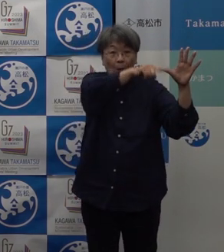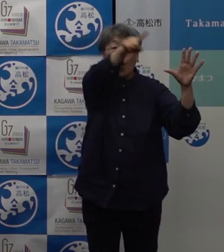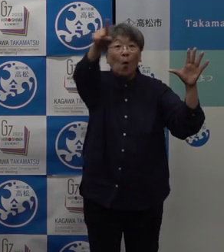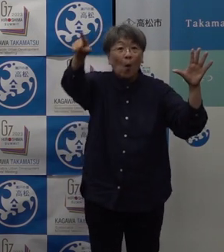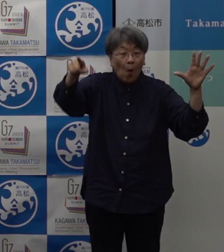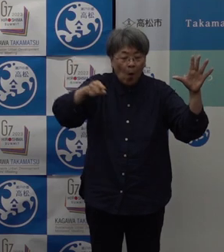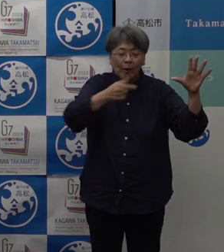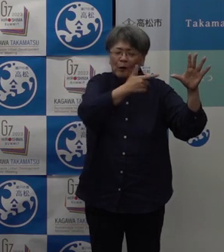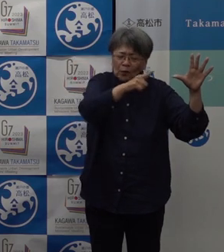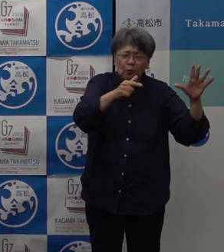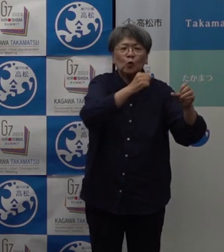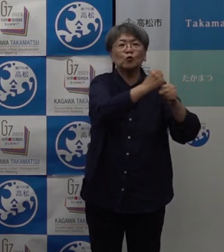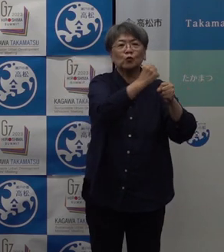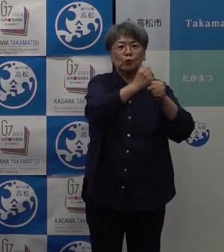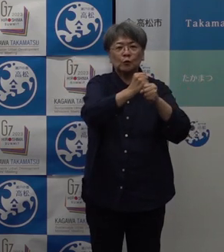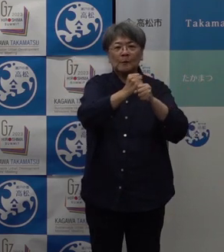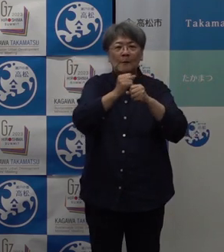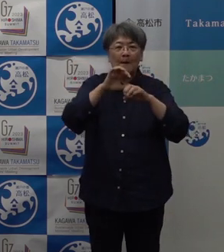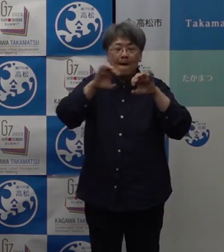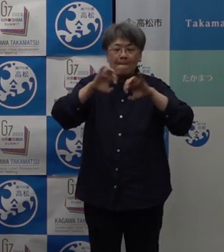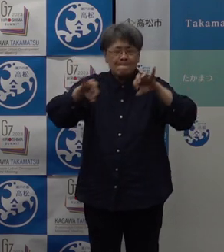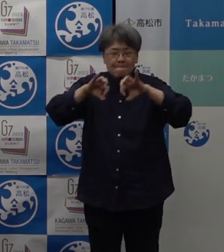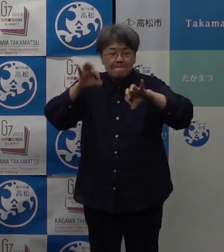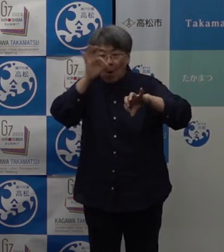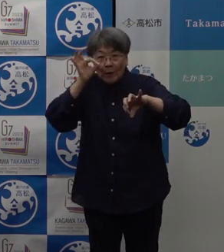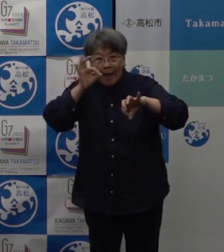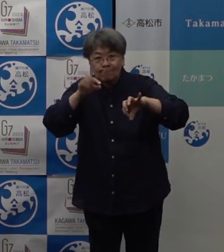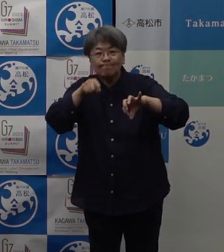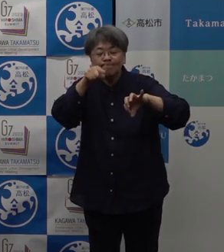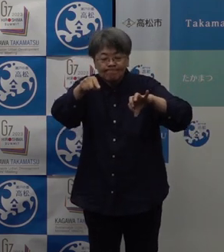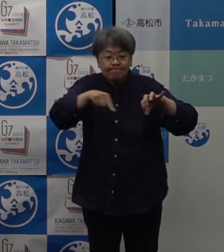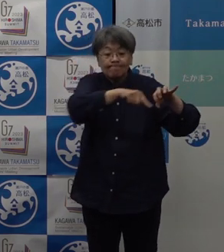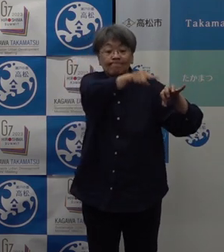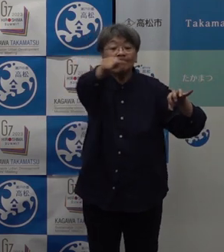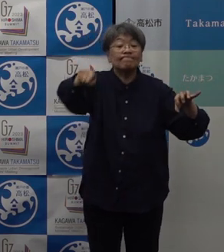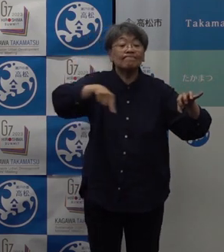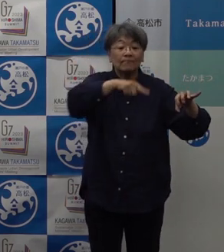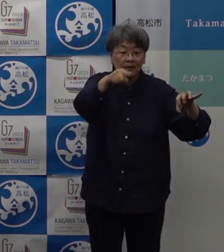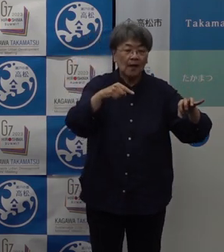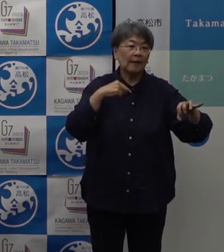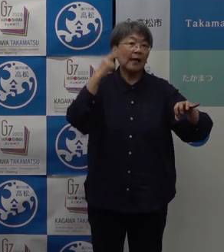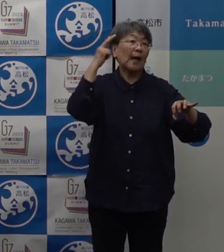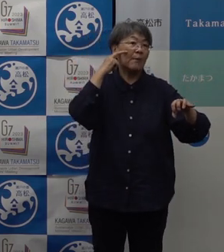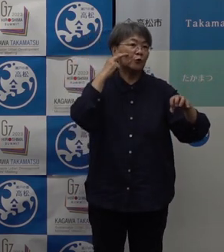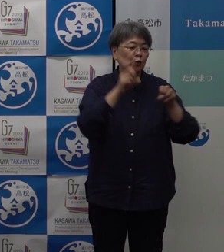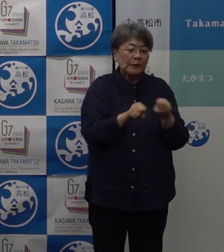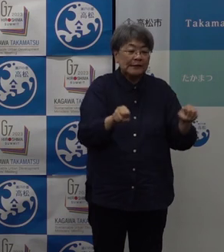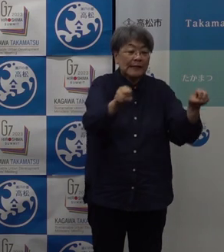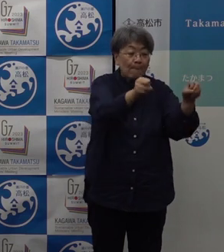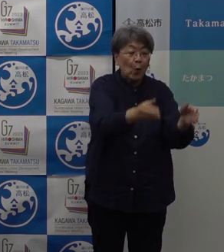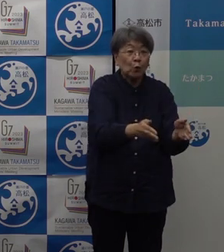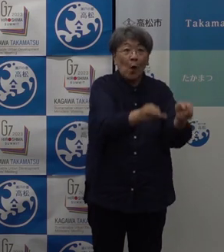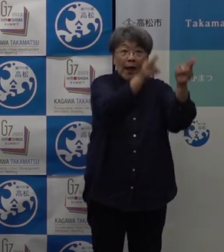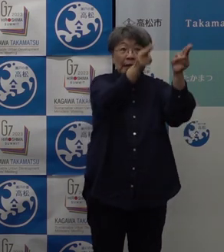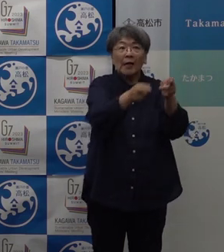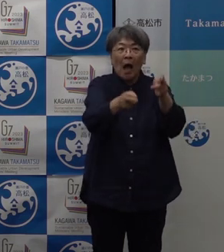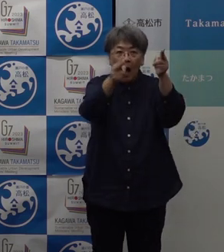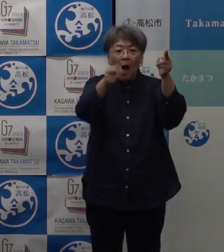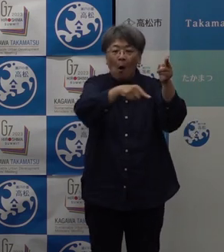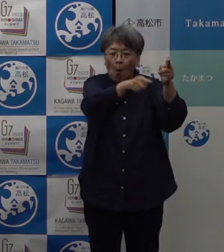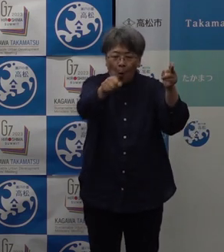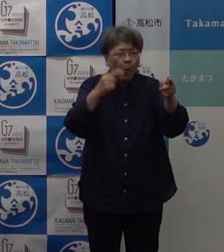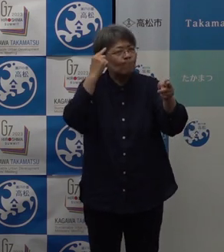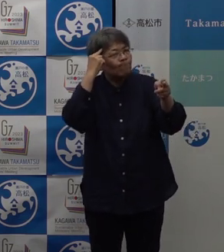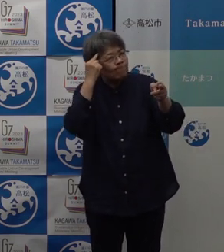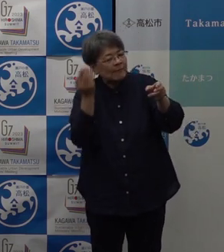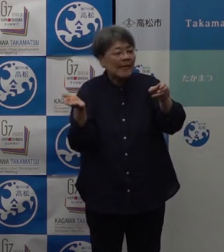づくりや冒険を楽しむゲーム、マインクラフトの中に、サンポートエリアを、再現をいたす